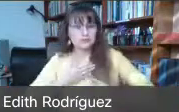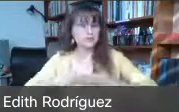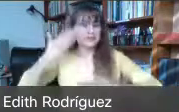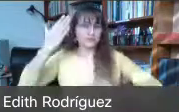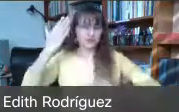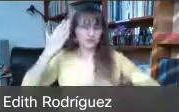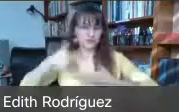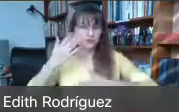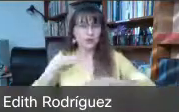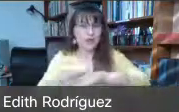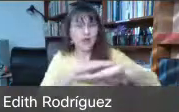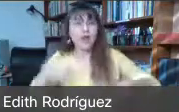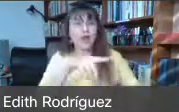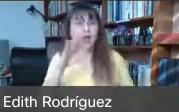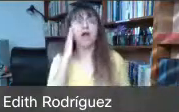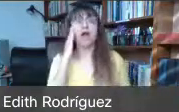mejor, con mucho tiempo,